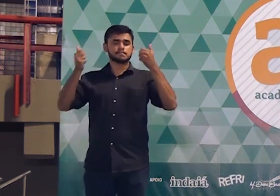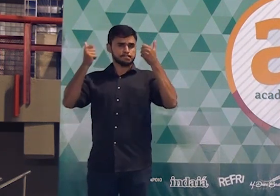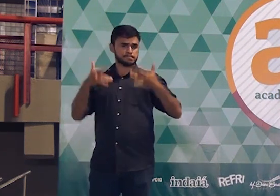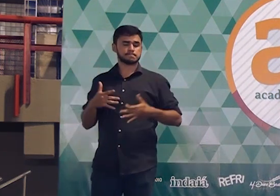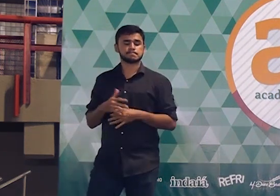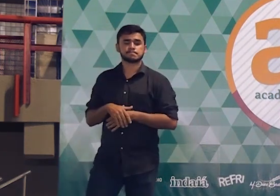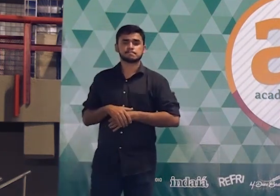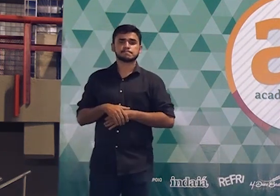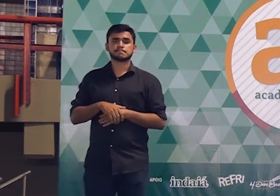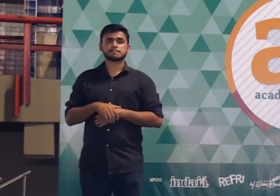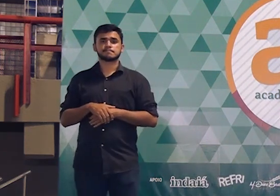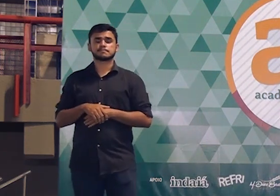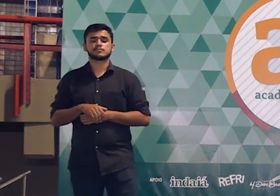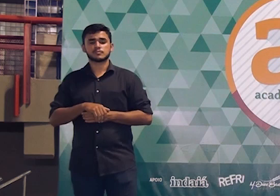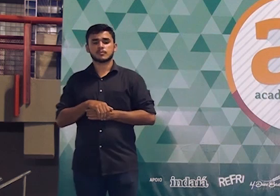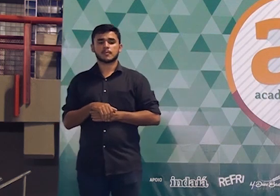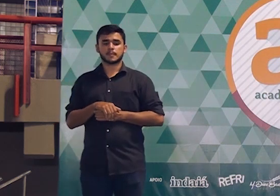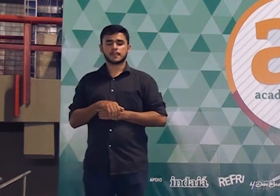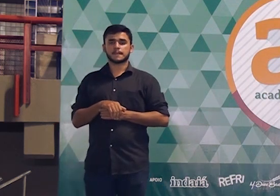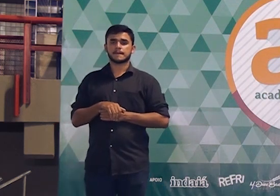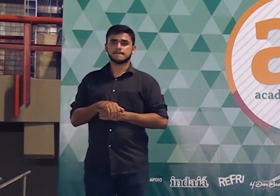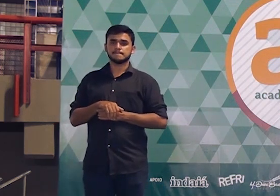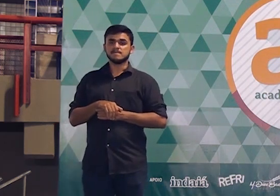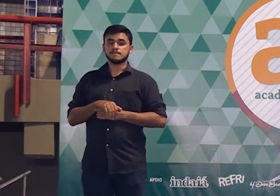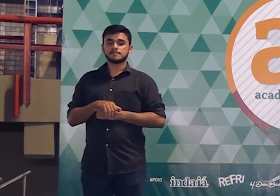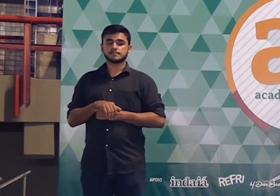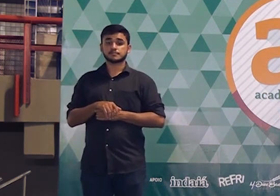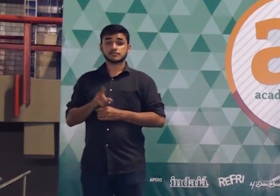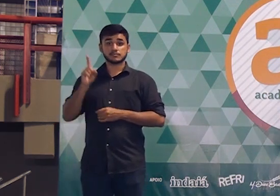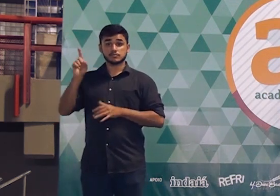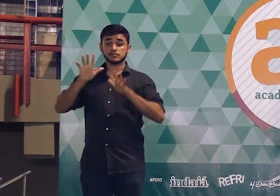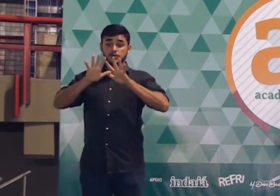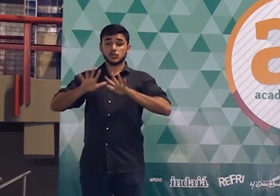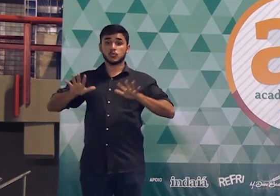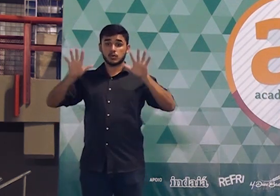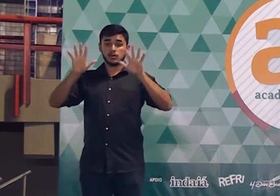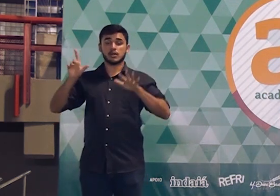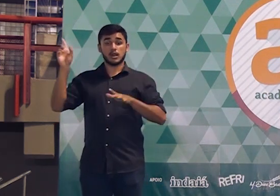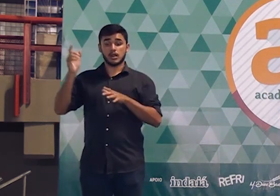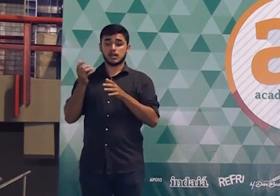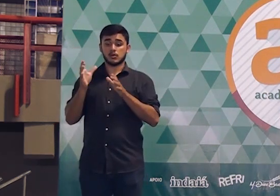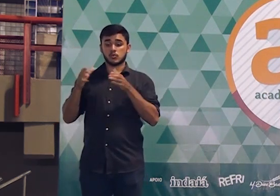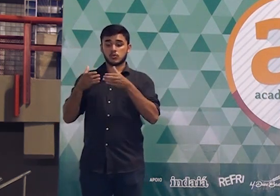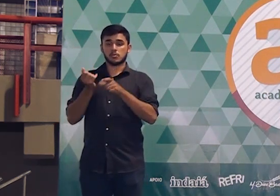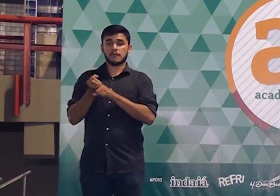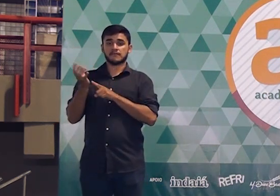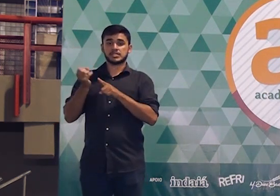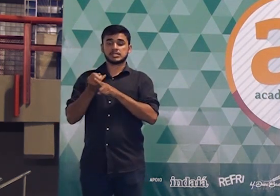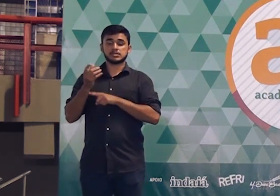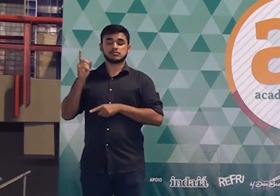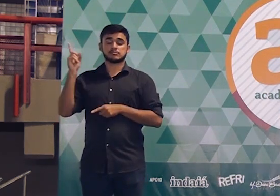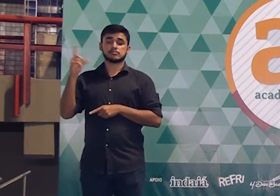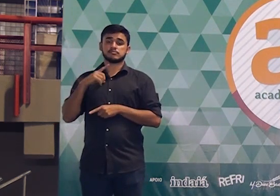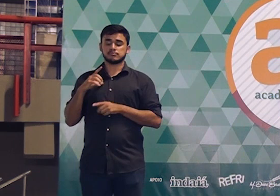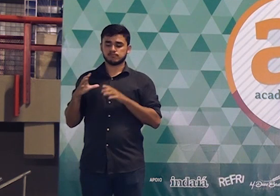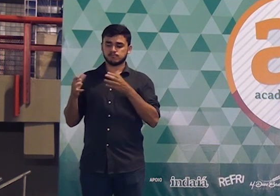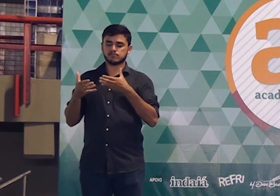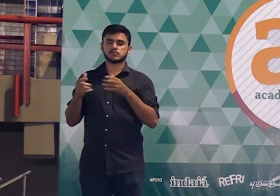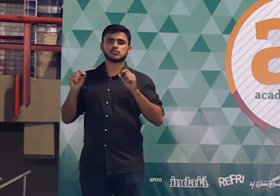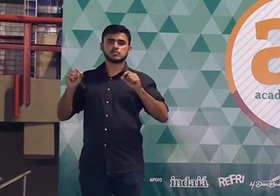Nanotecnologia. Perdão. A UFC, pessoal da física, tem um projeto, tá,